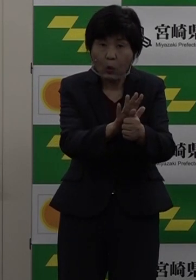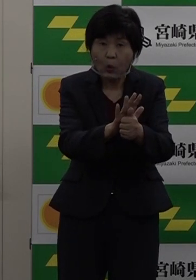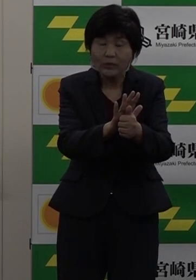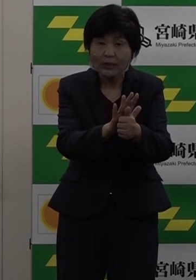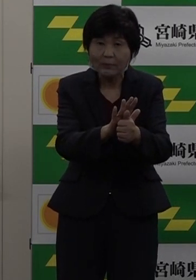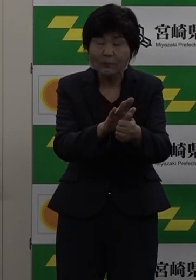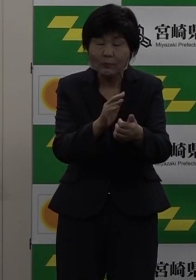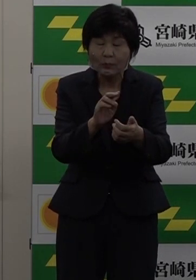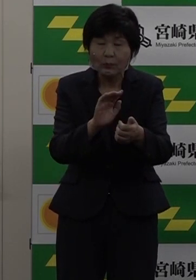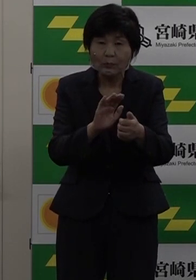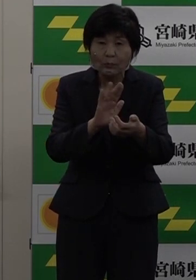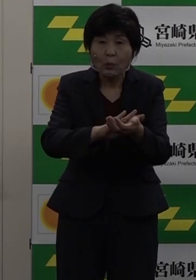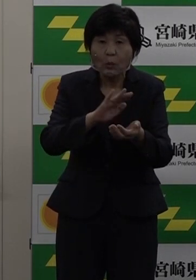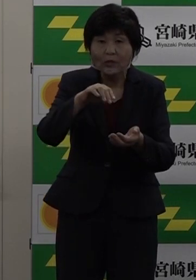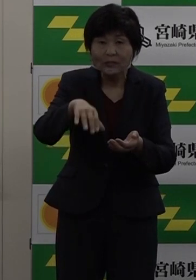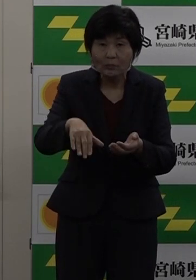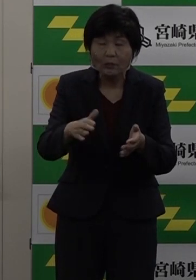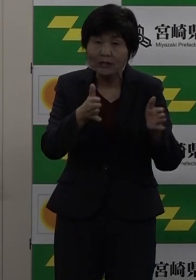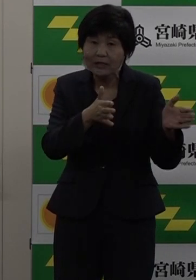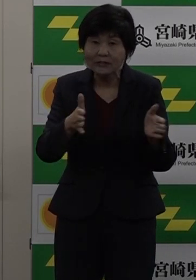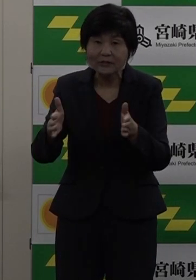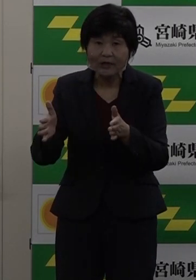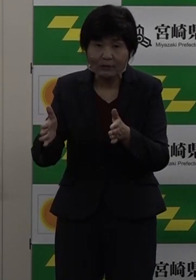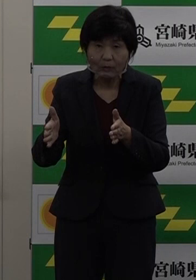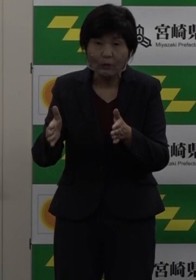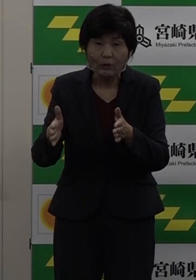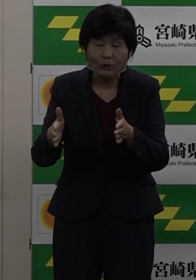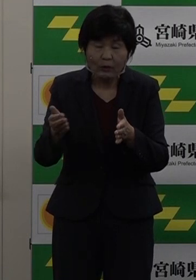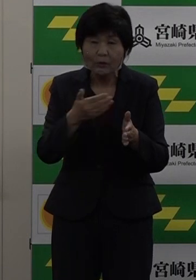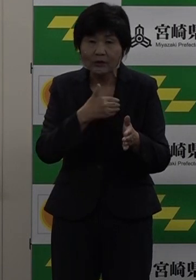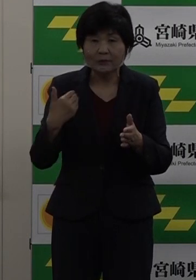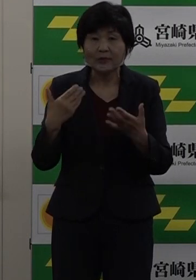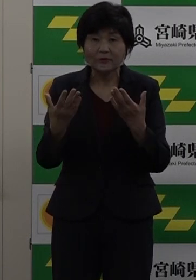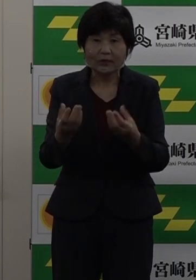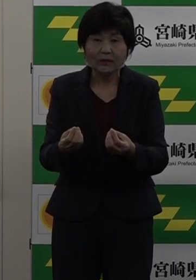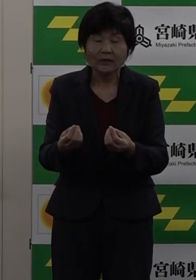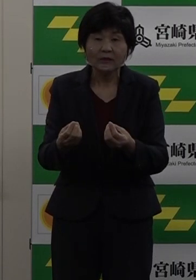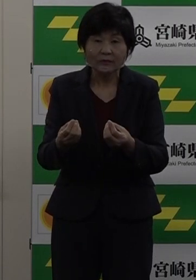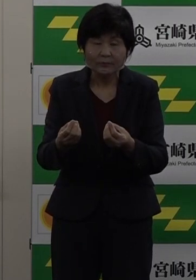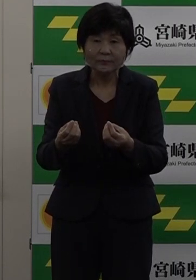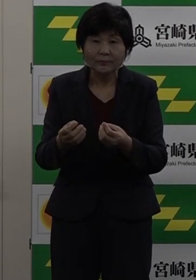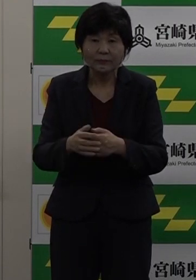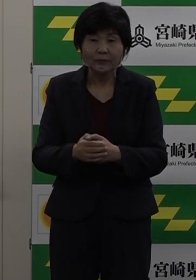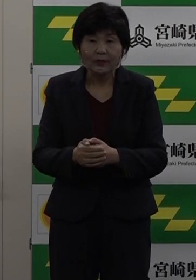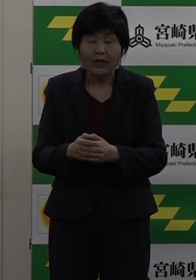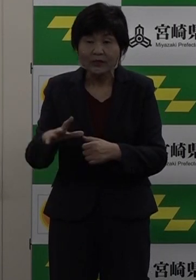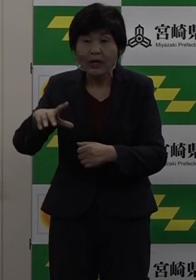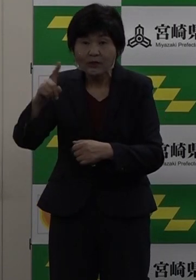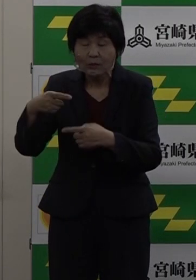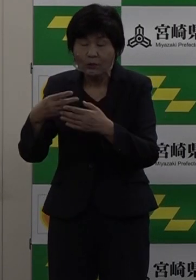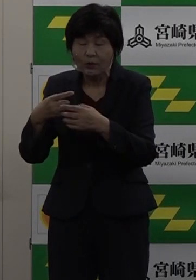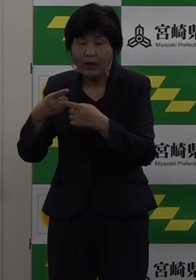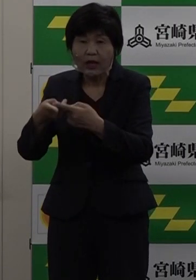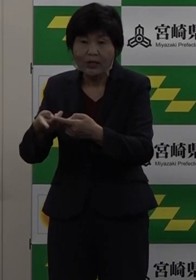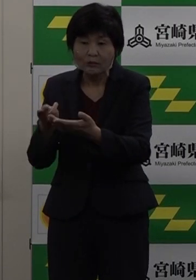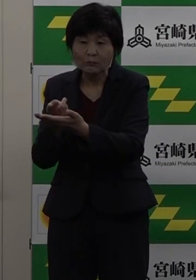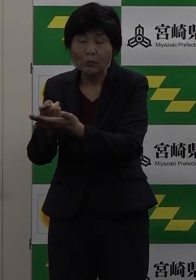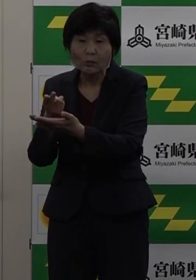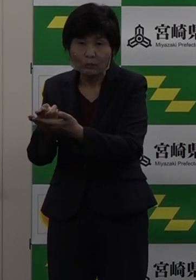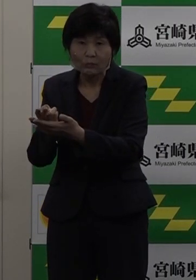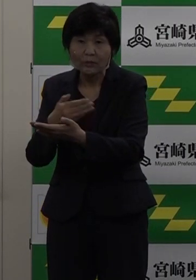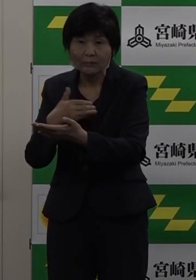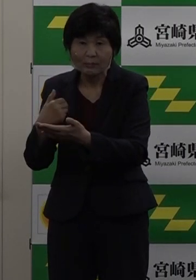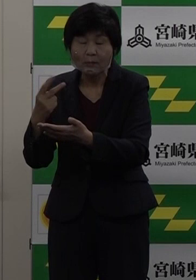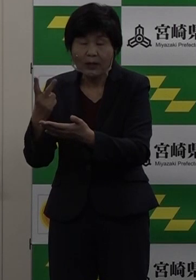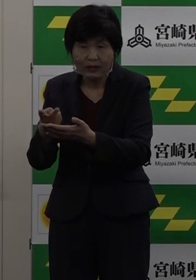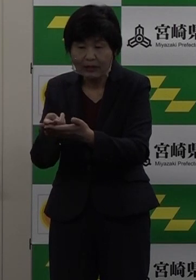向けての体制も整ったところであります。入り口も強化をし、また後方支援病院出口も強